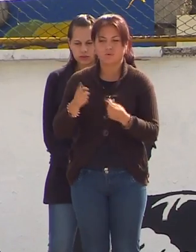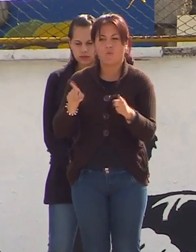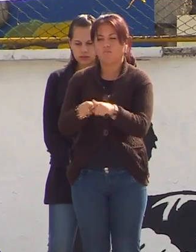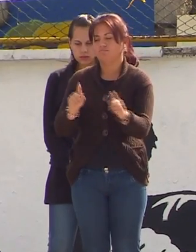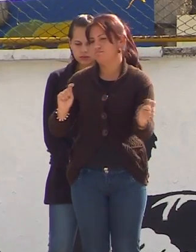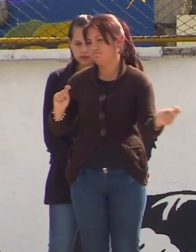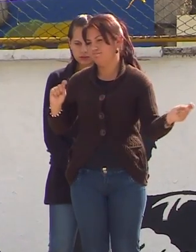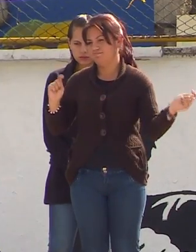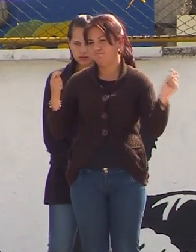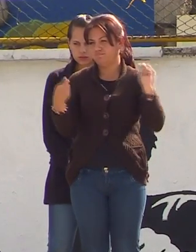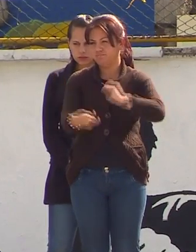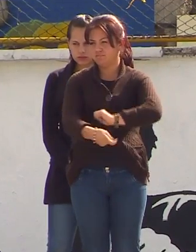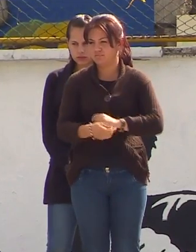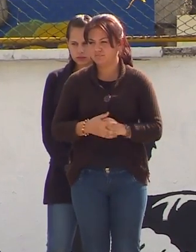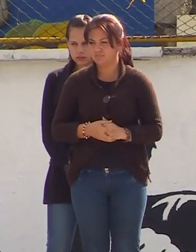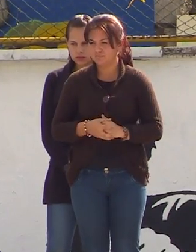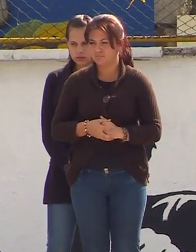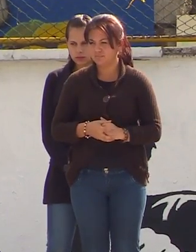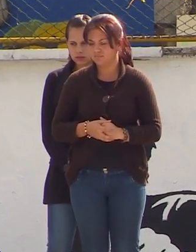transformamos.